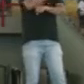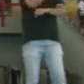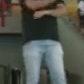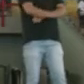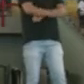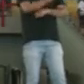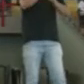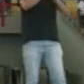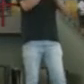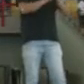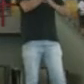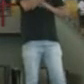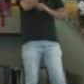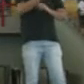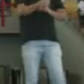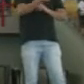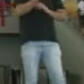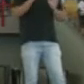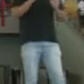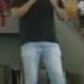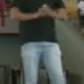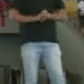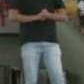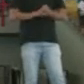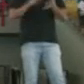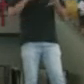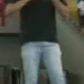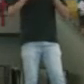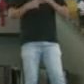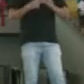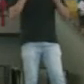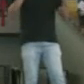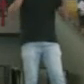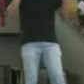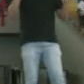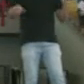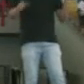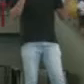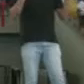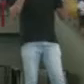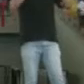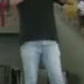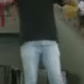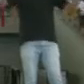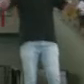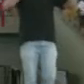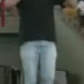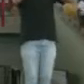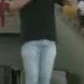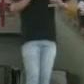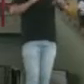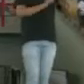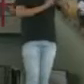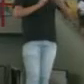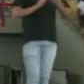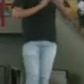século 21. Esse foi o tema do ano passado. O que é que seria parafrasear? O que é que seria